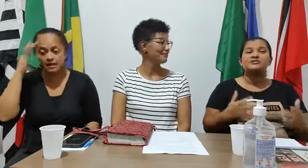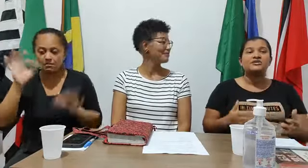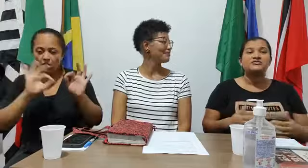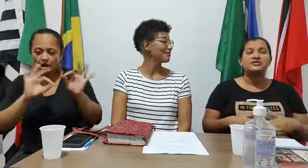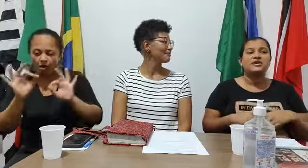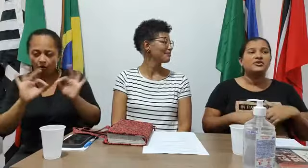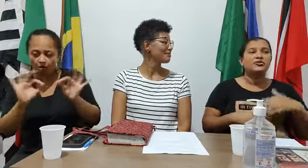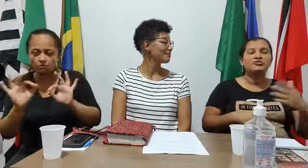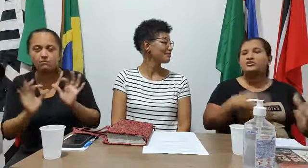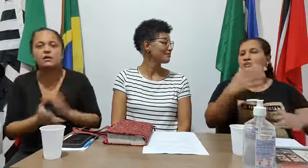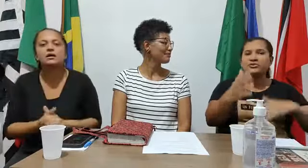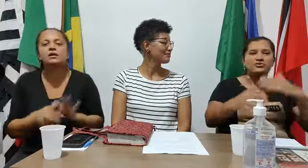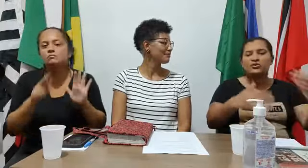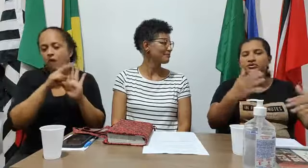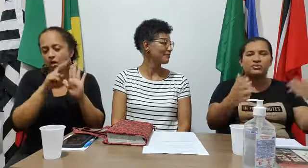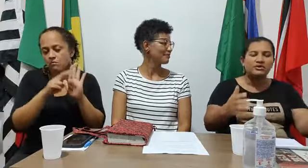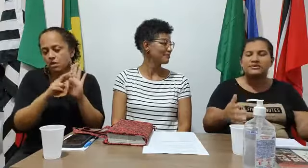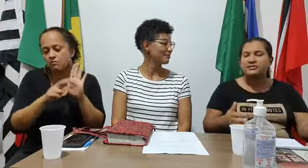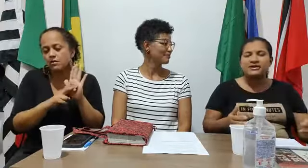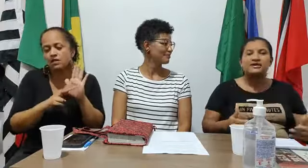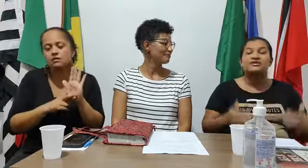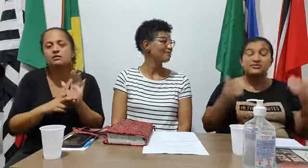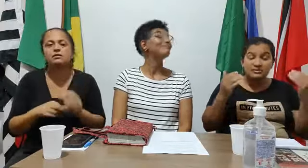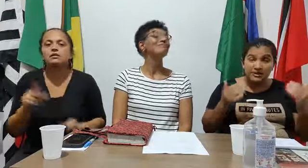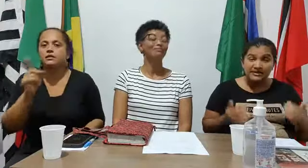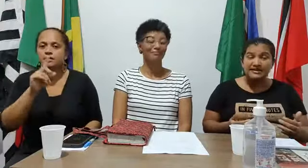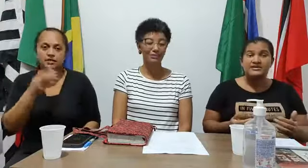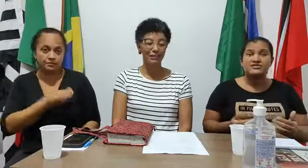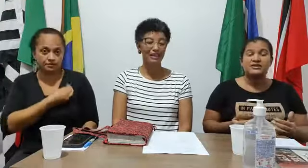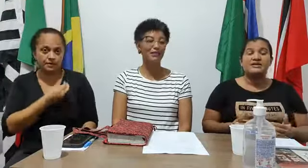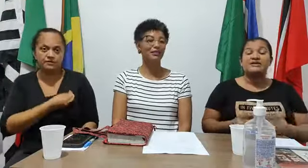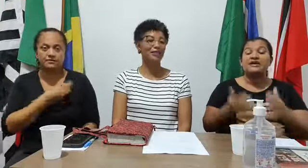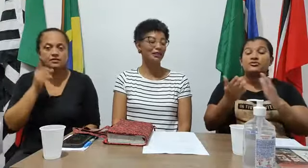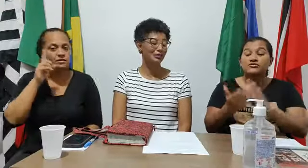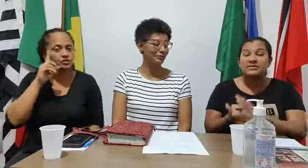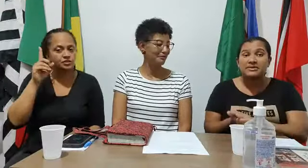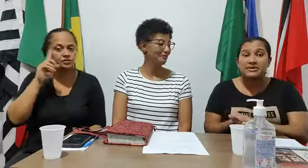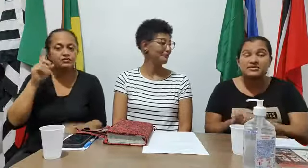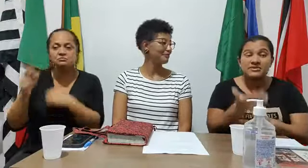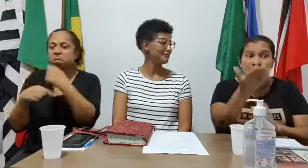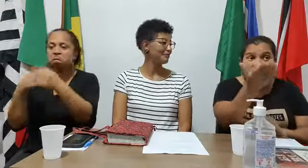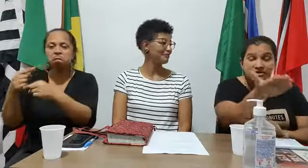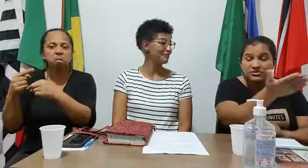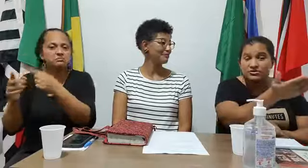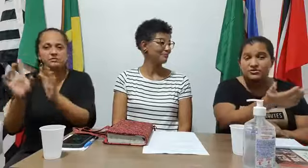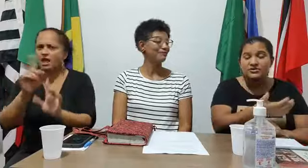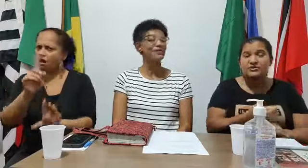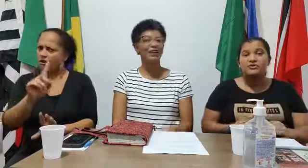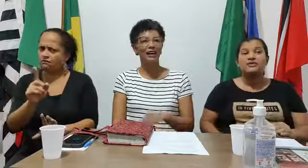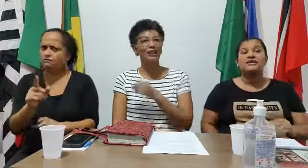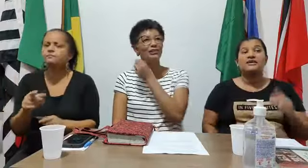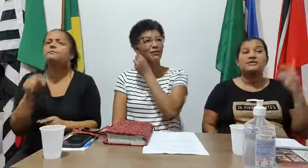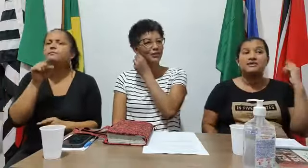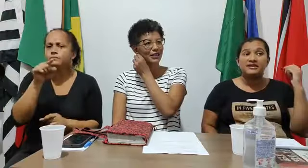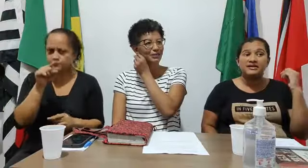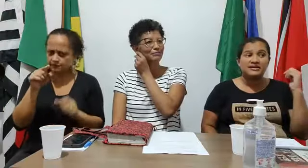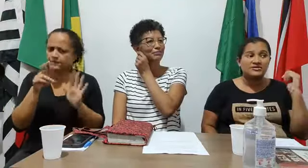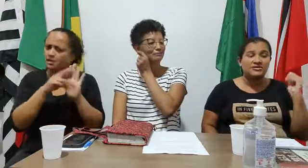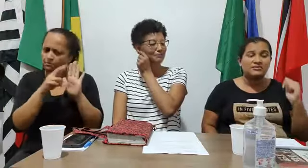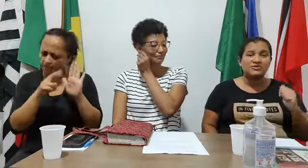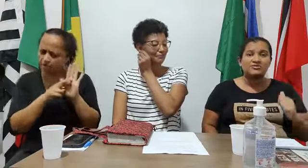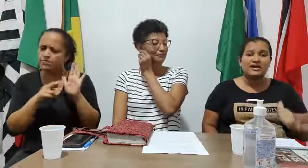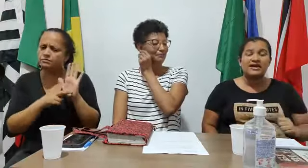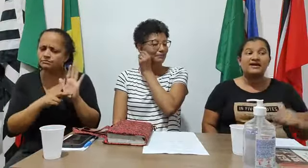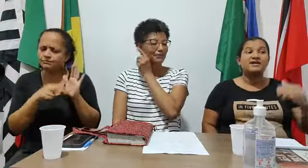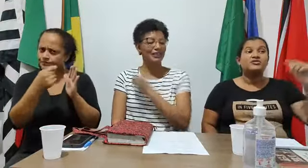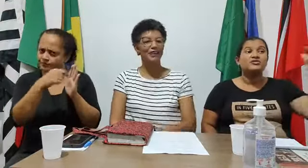não vive um dia após o outro empurrando com a barriga, não, você planeja. E aí quando você planeja, você coloca diante do Senhor. Lembra lá que a gente